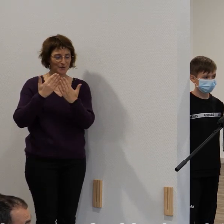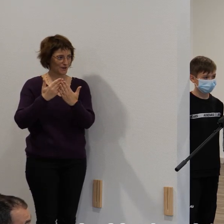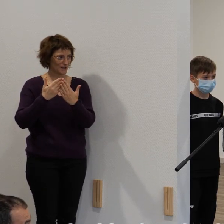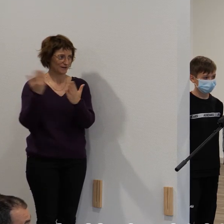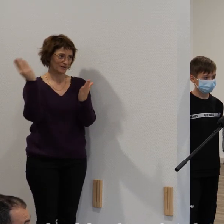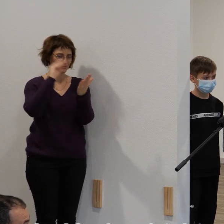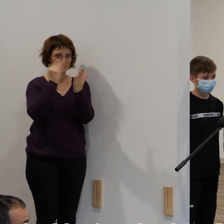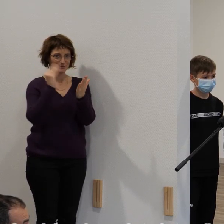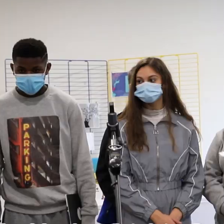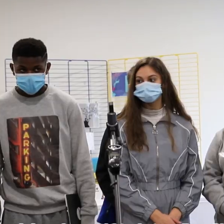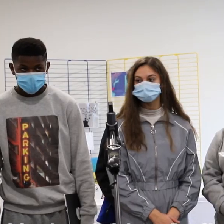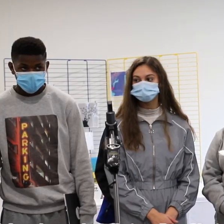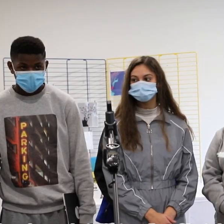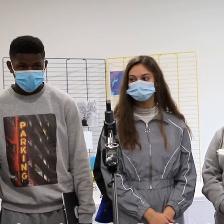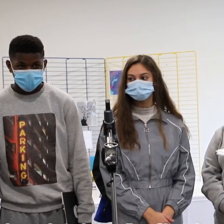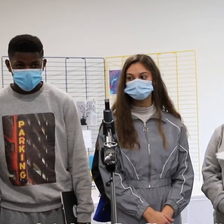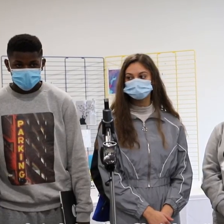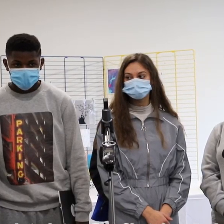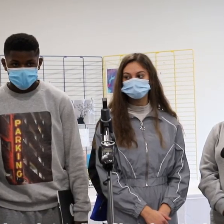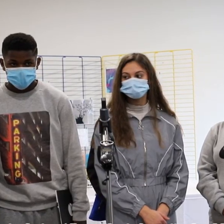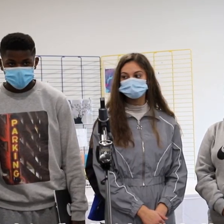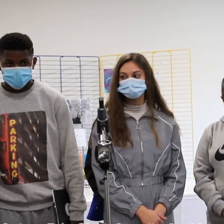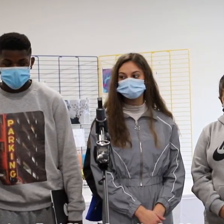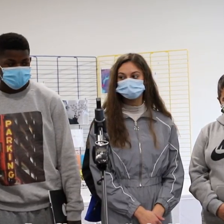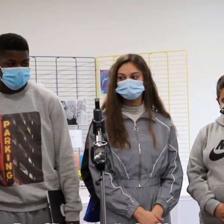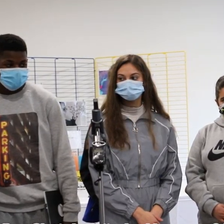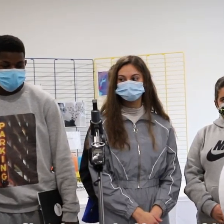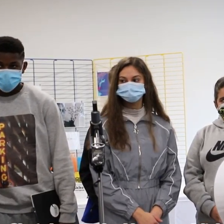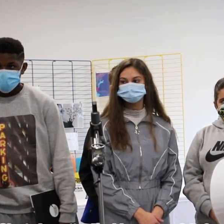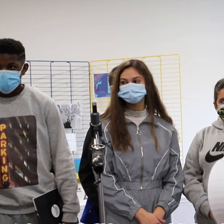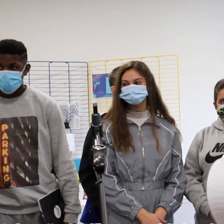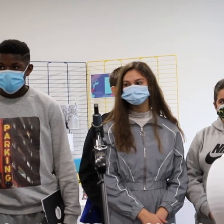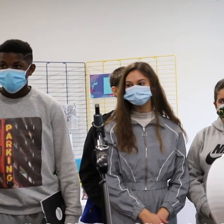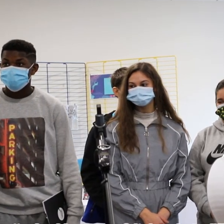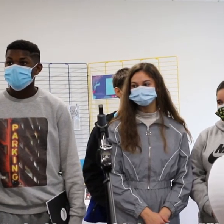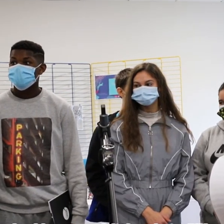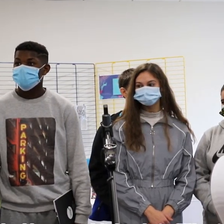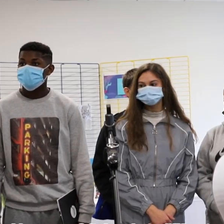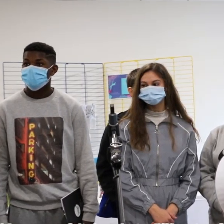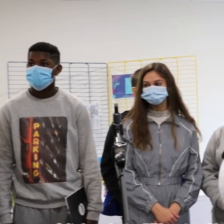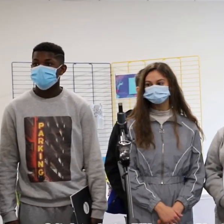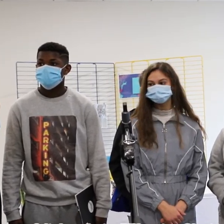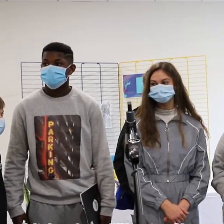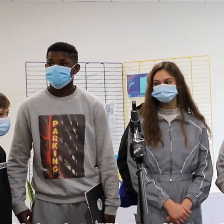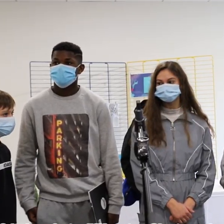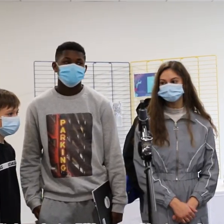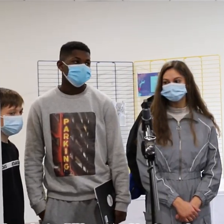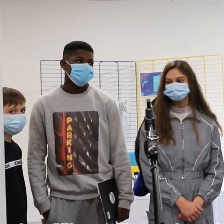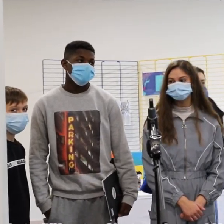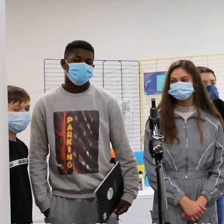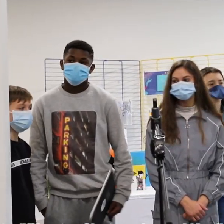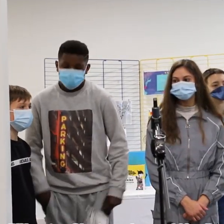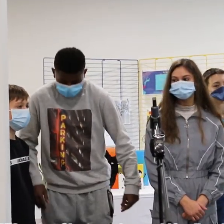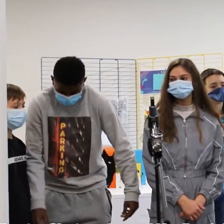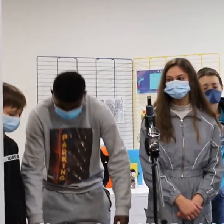travail. Ouais, bah c'est chouette. Vous avez fait des chats différents. Ça, c'est une bonne idée d'avoir fait plusieurs espèces de